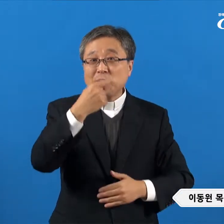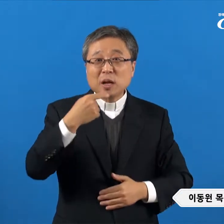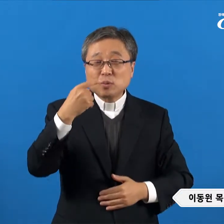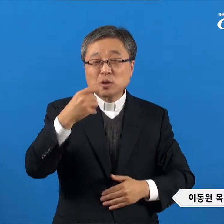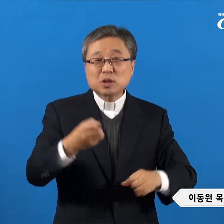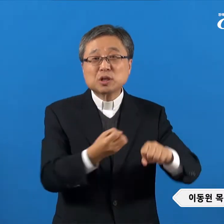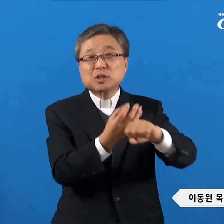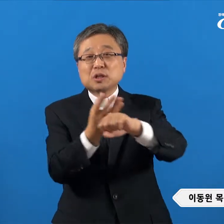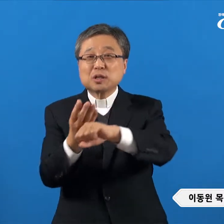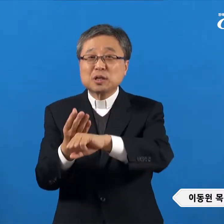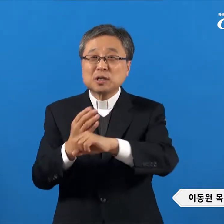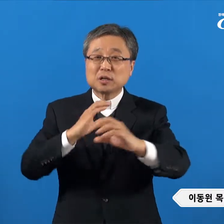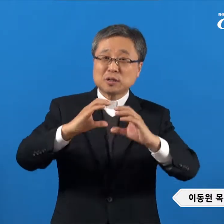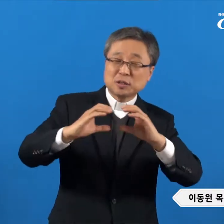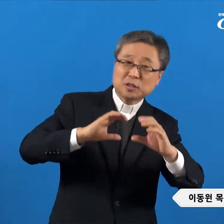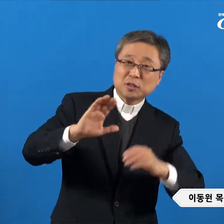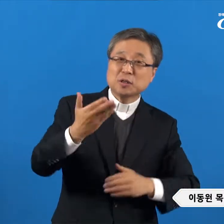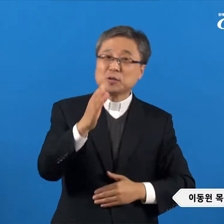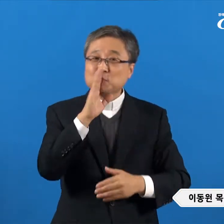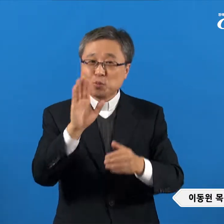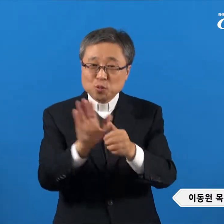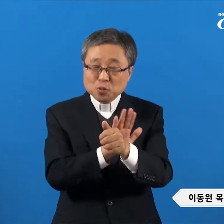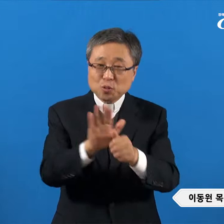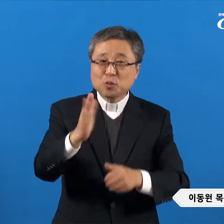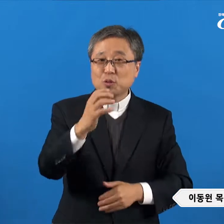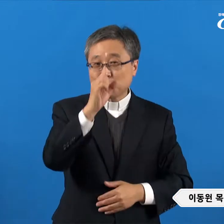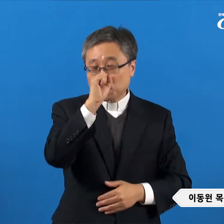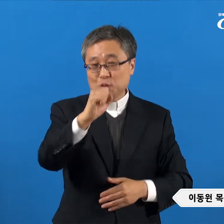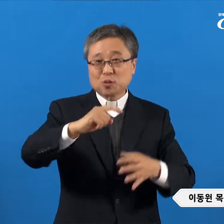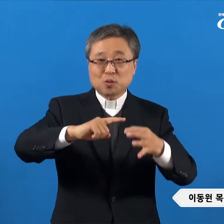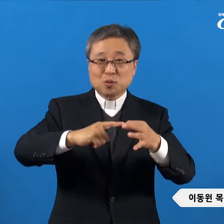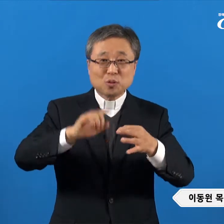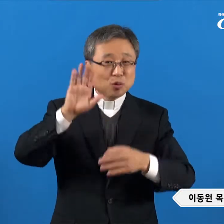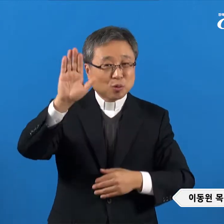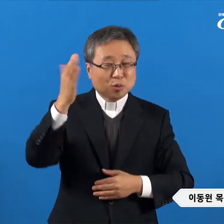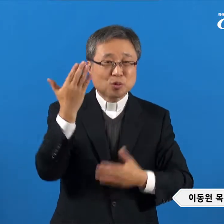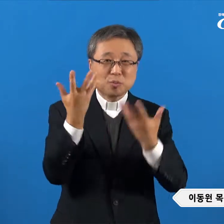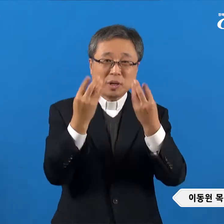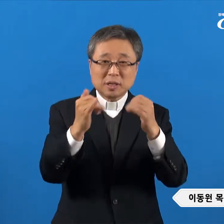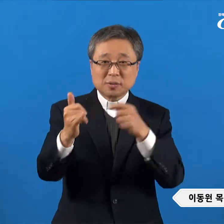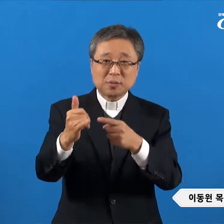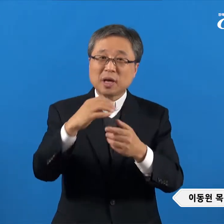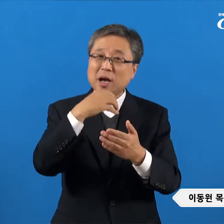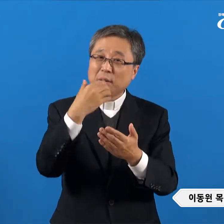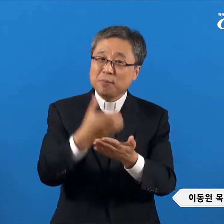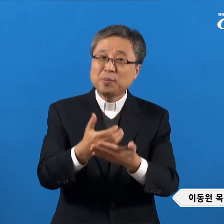회자되는 그런 참 위로가 되는 좋은 글이 요즘 많은 사람들에게 감동을 주고 있습니다.